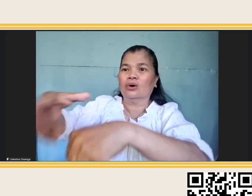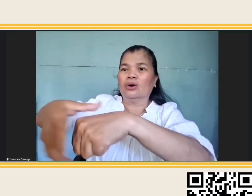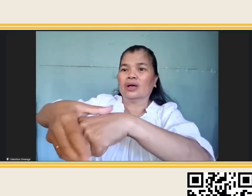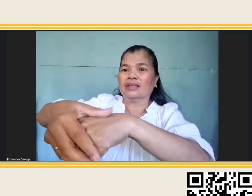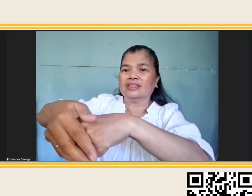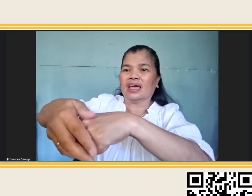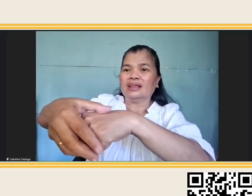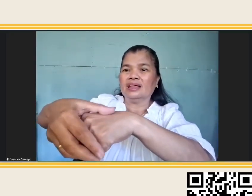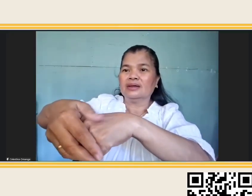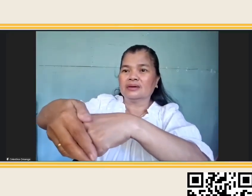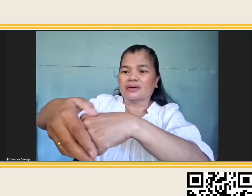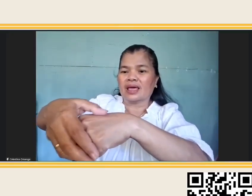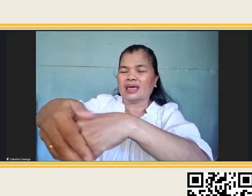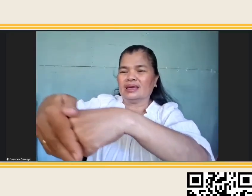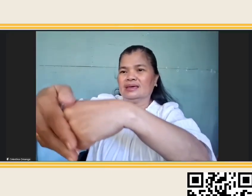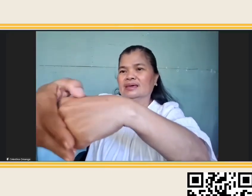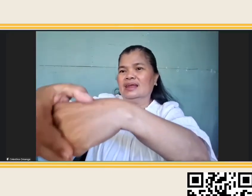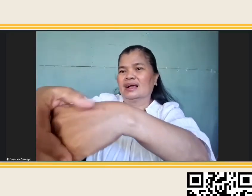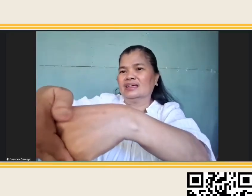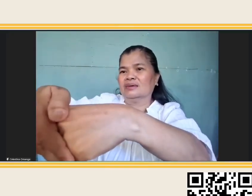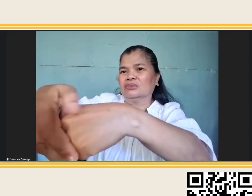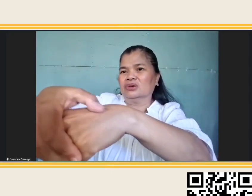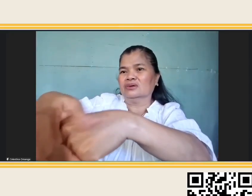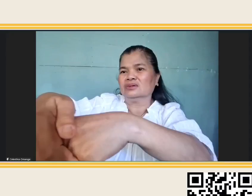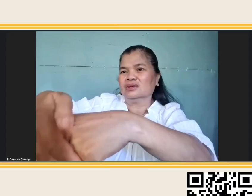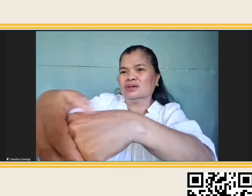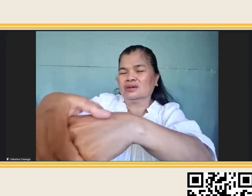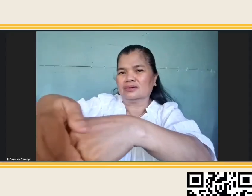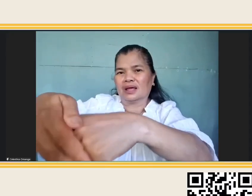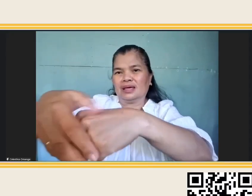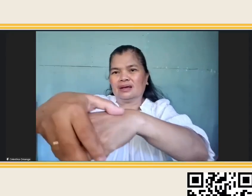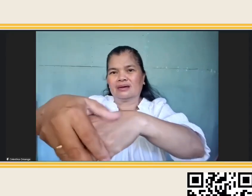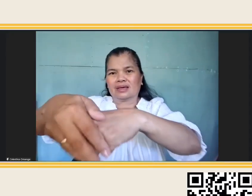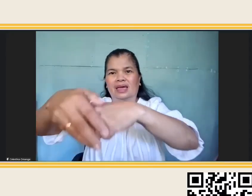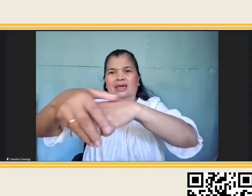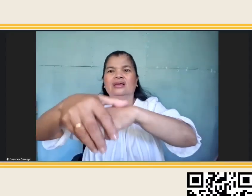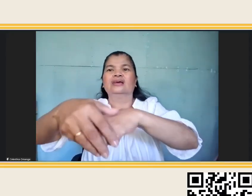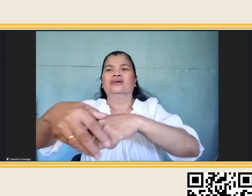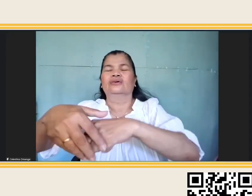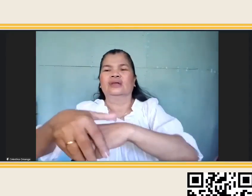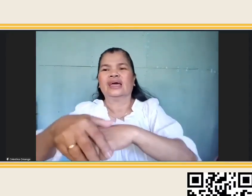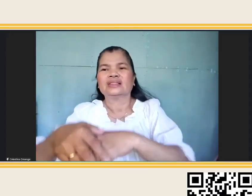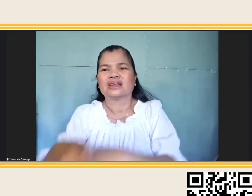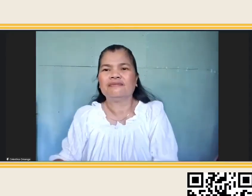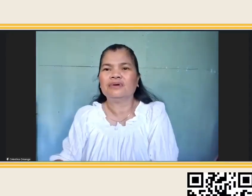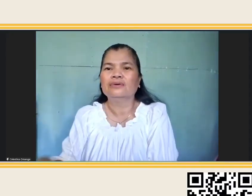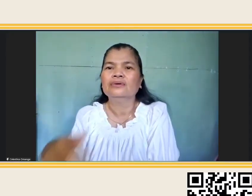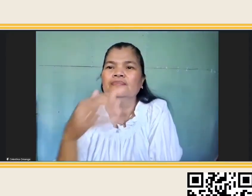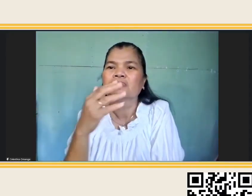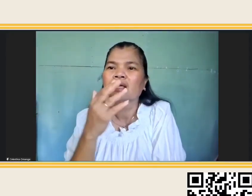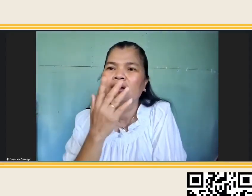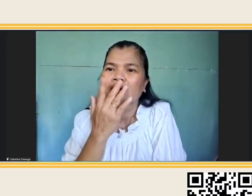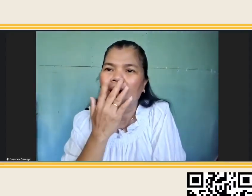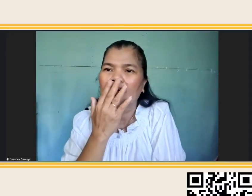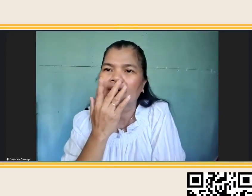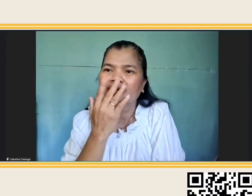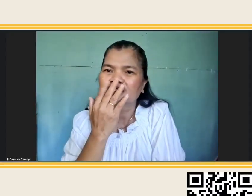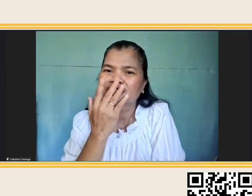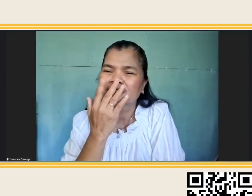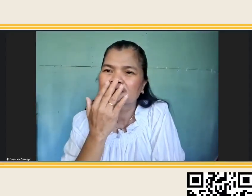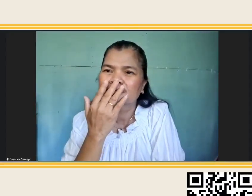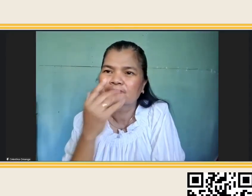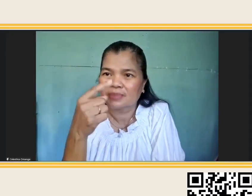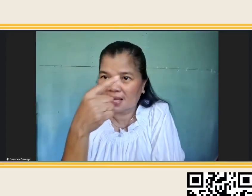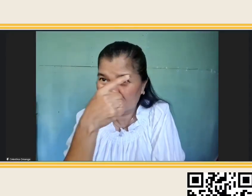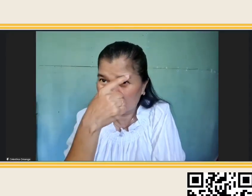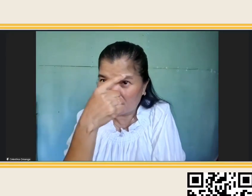Okay? And then, gray. Ginaganyan mo yung gray. Okay? Ulit, review.